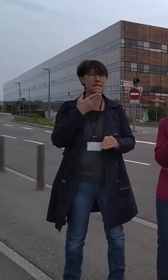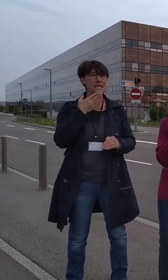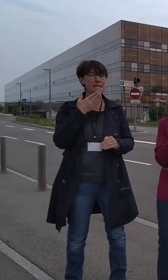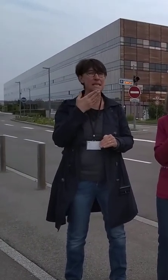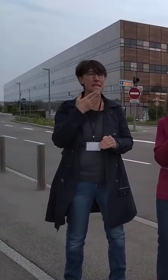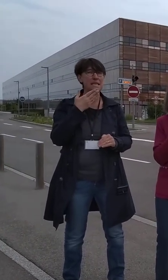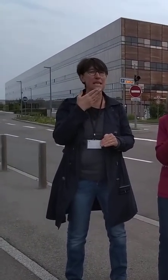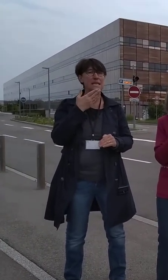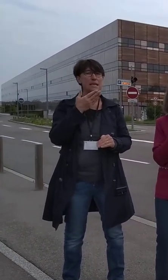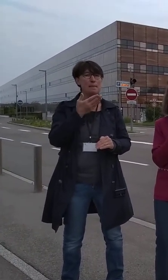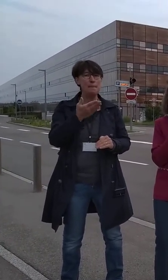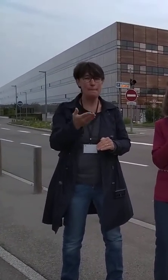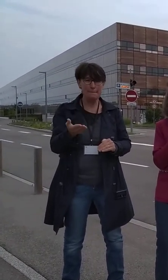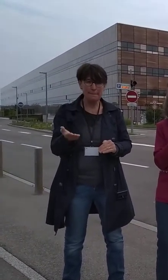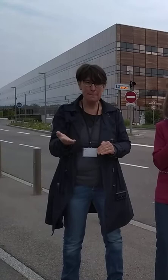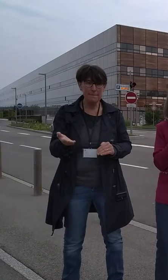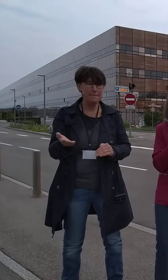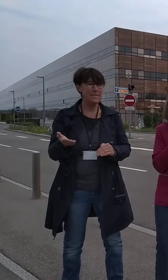merci,